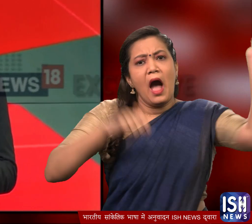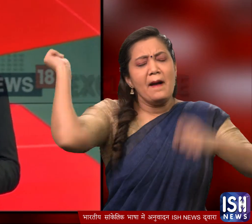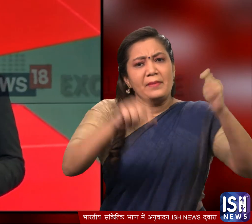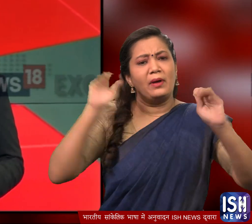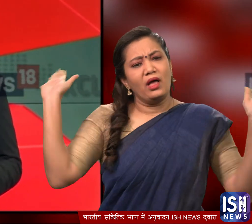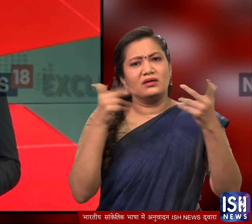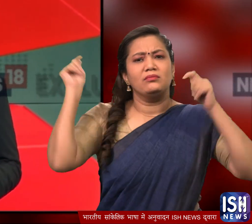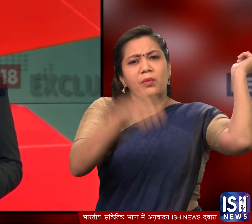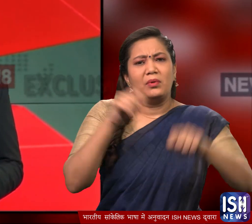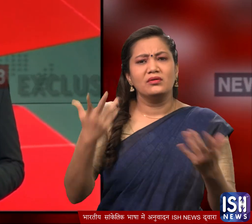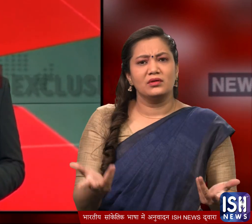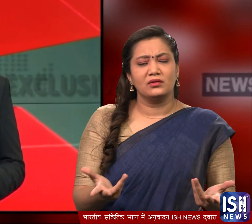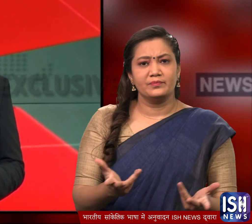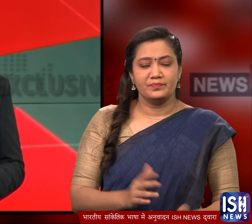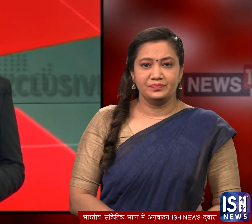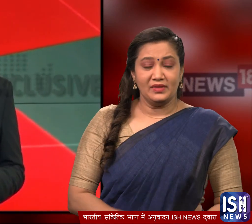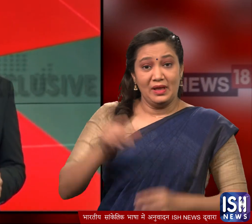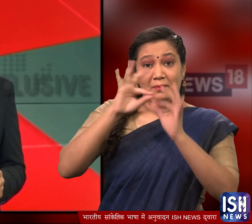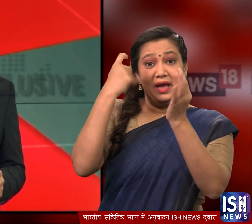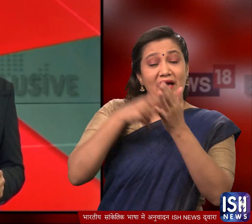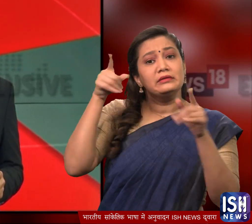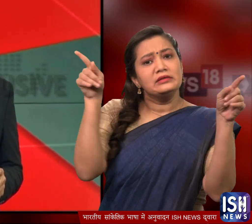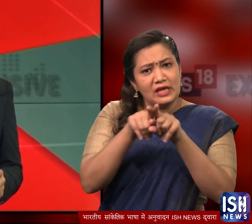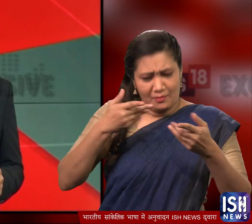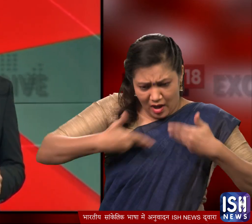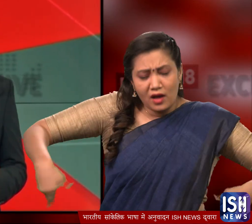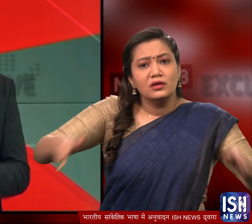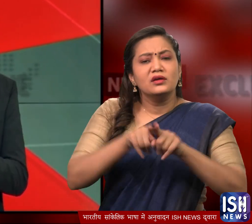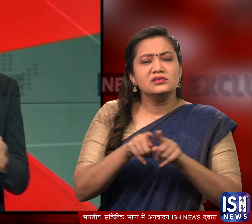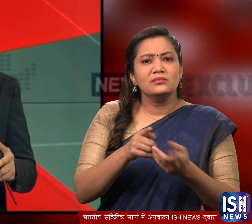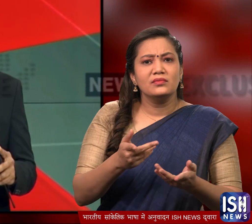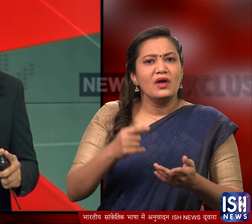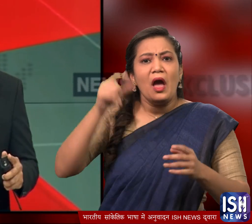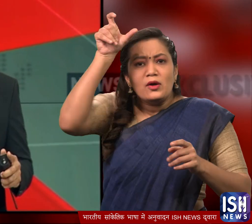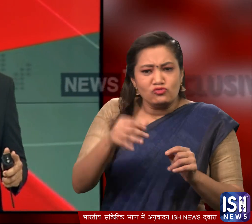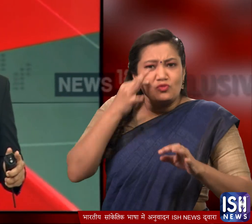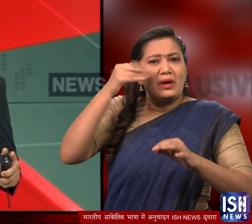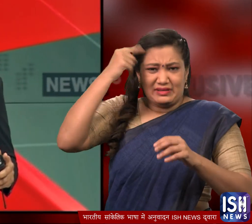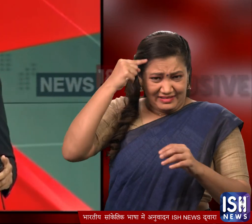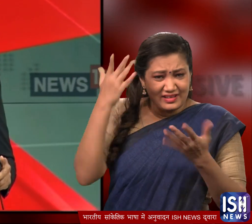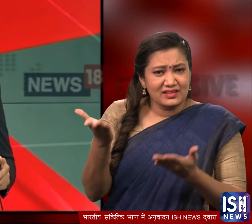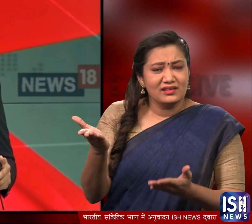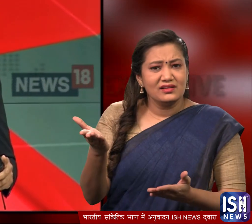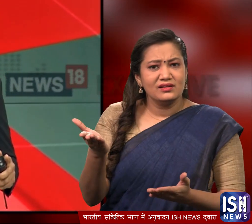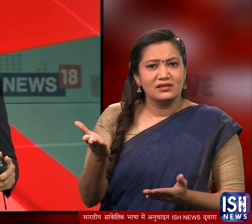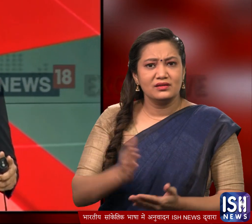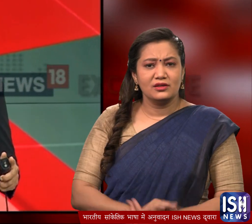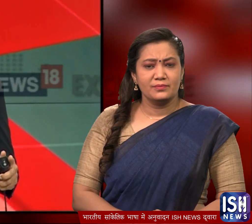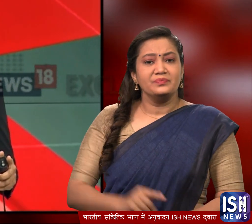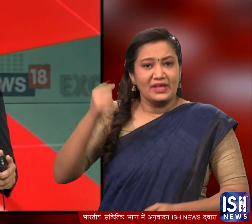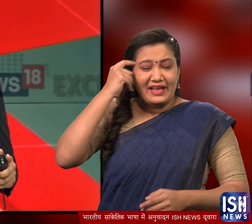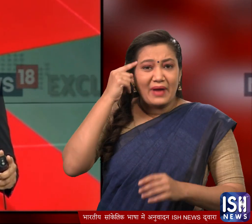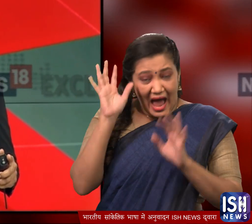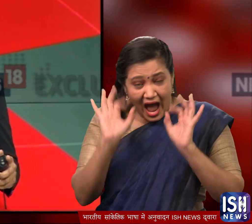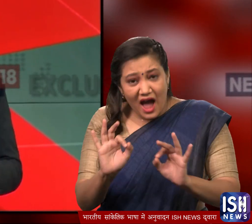बनकर किसी बेबस पर टूट पड़ते हैं। गया में हमारे आपके बीच कई लोग थे जिनका दिमाग आदमी की तरह काम नहीं कर रहा था। दिमाग काम